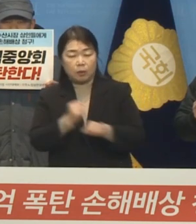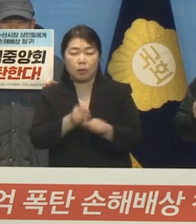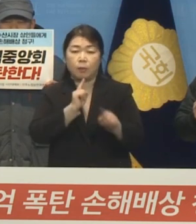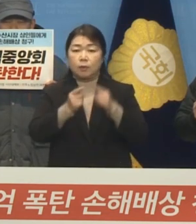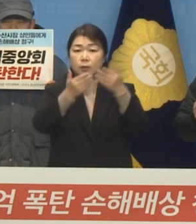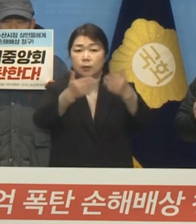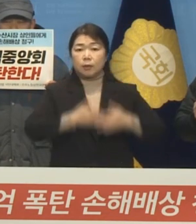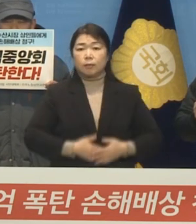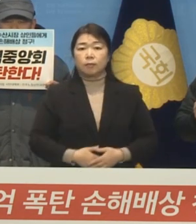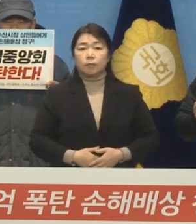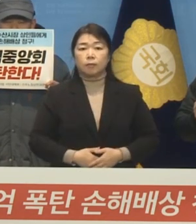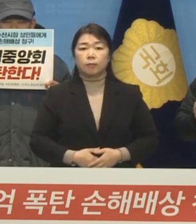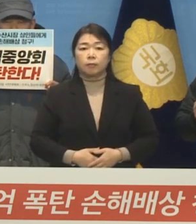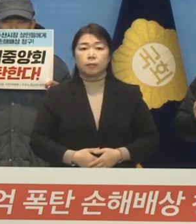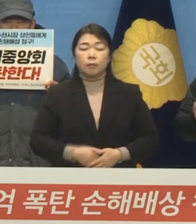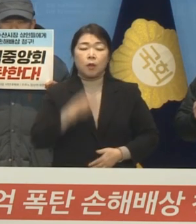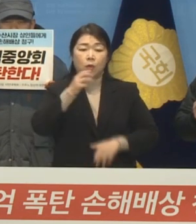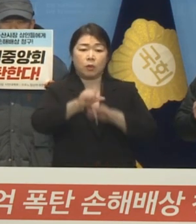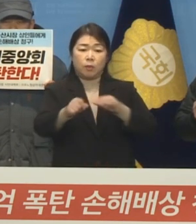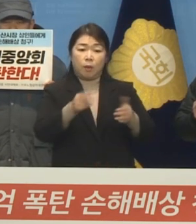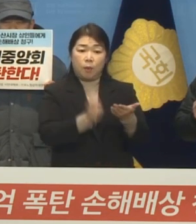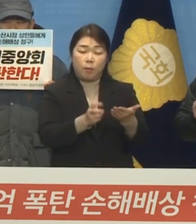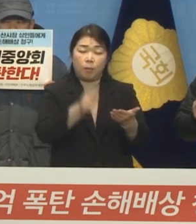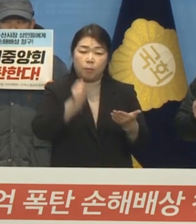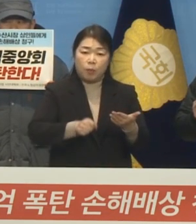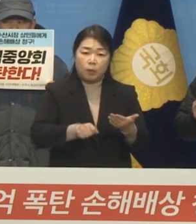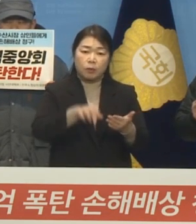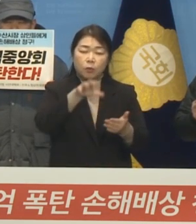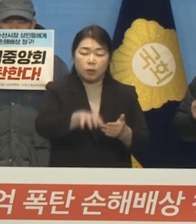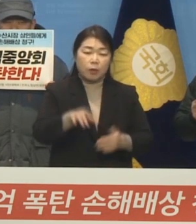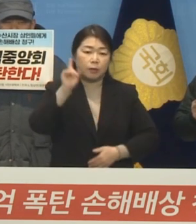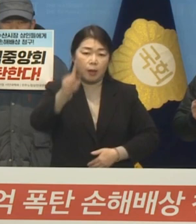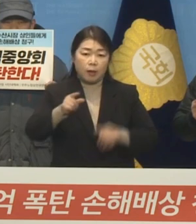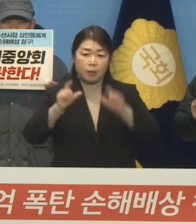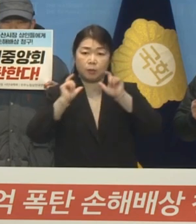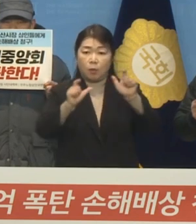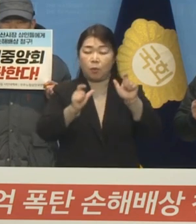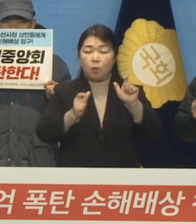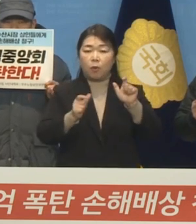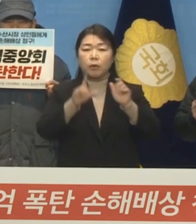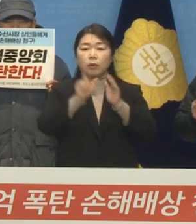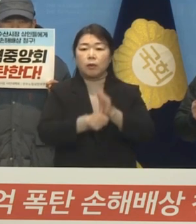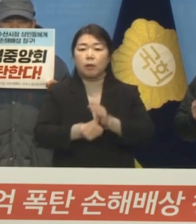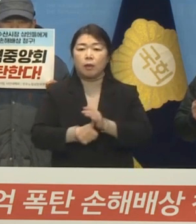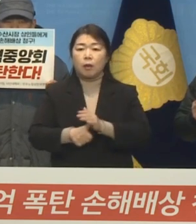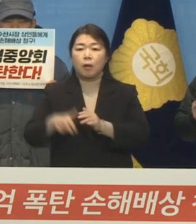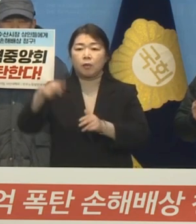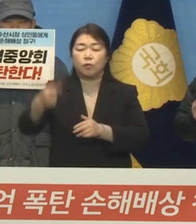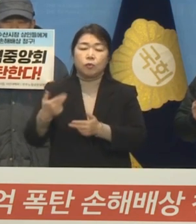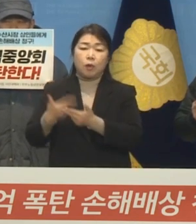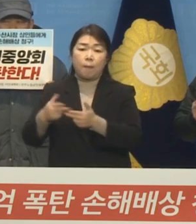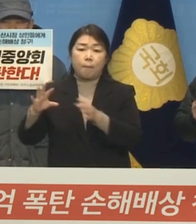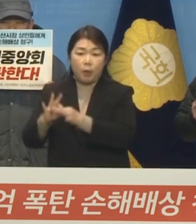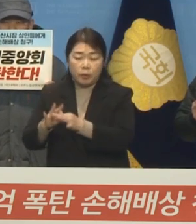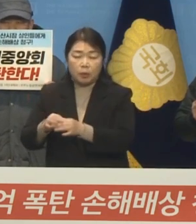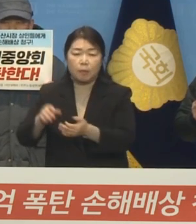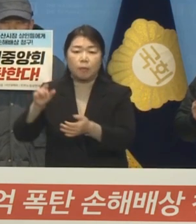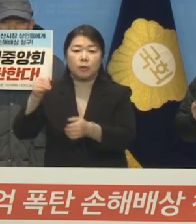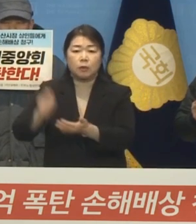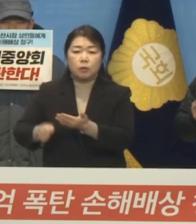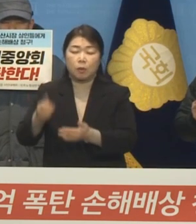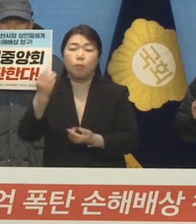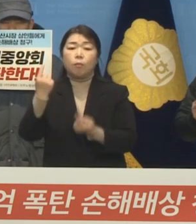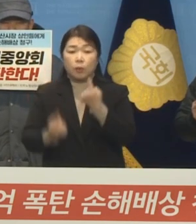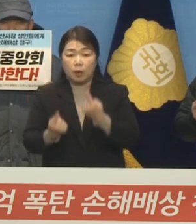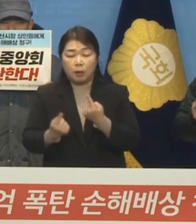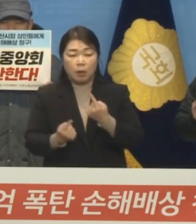촉구합니다. 또한 서울지방법원에서는 내일 진행될 선고에 앞서 수협 자본의 편에 선 판결이 아니라